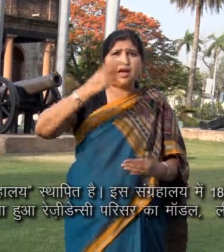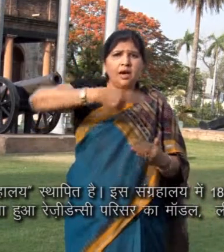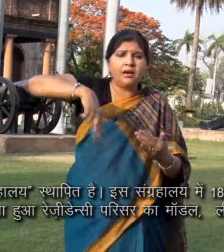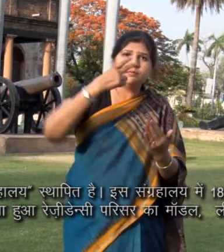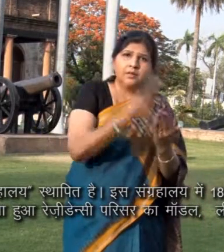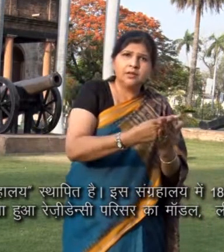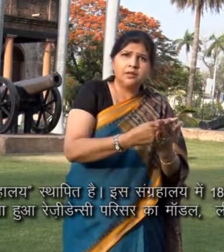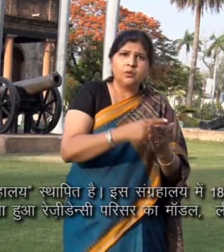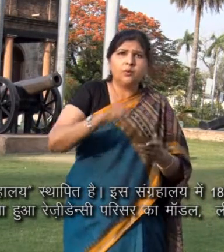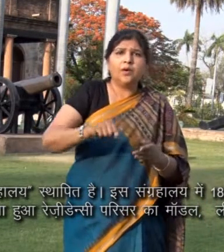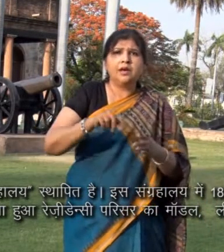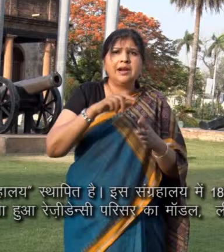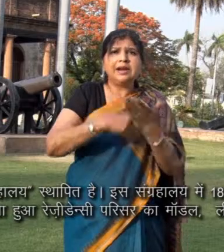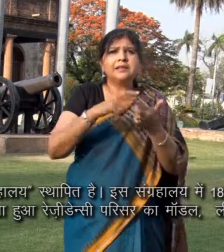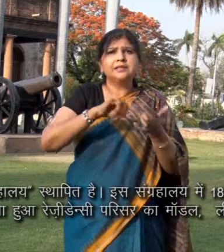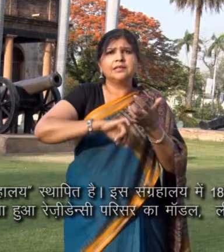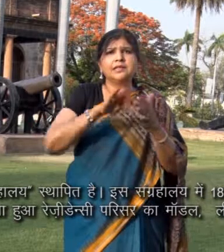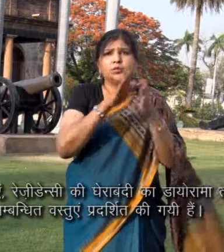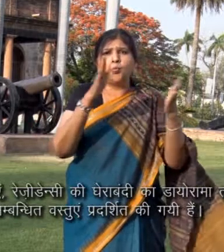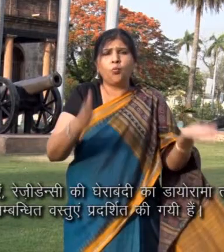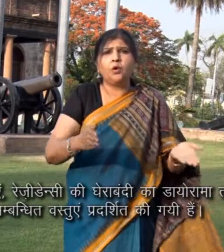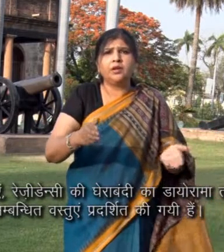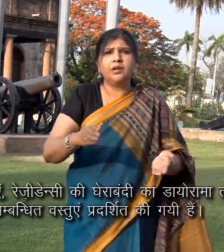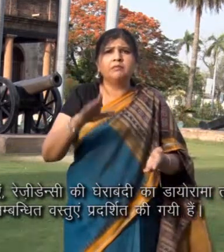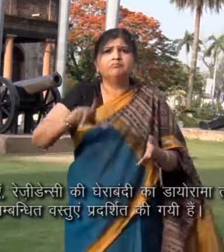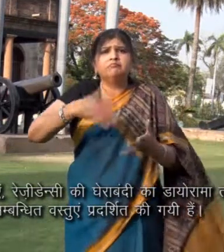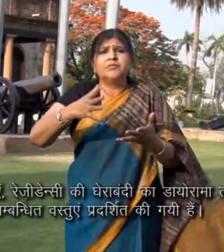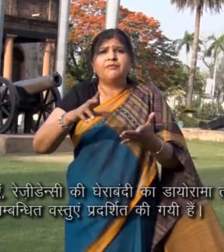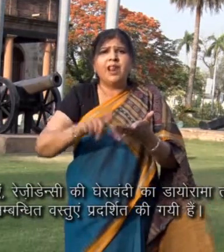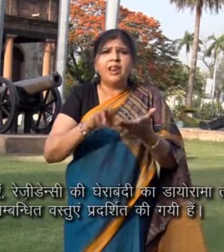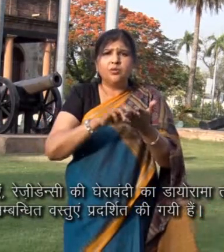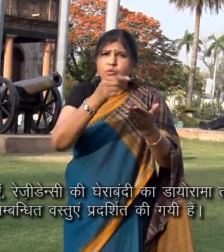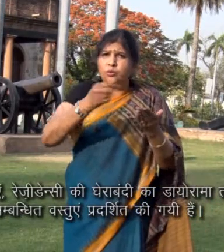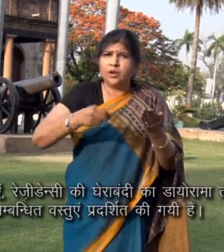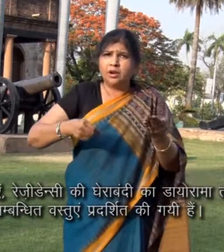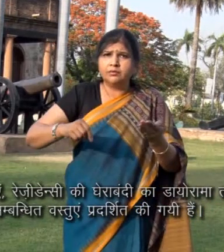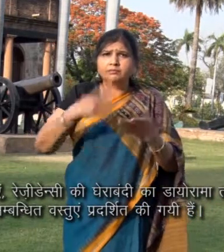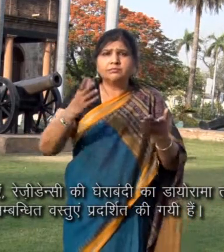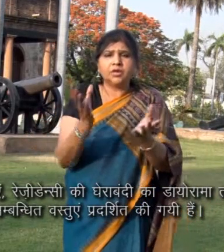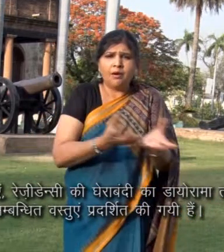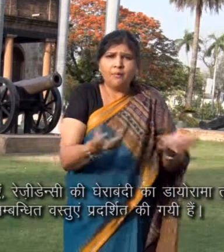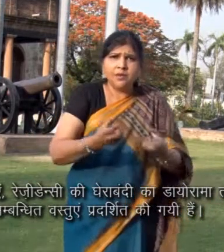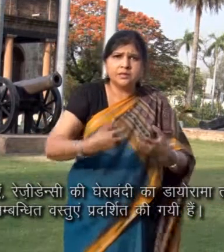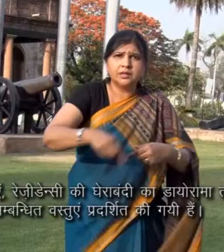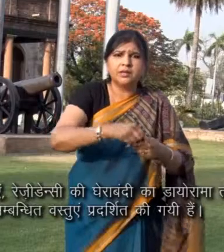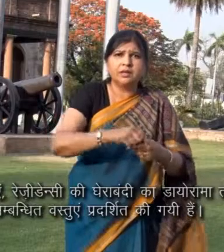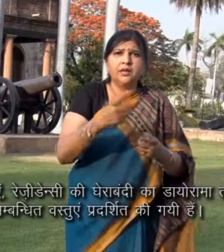मॉडल, लिथोग्राफ, उत्खनित वस्तुएं, रेजिडेंसी की घेराबंदी का डायोरामा तथा